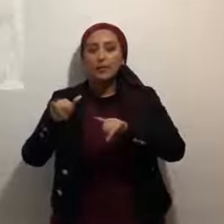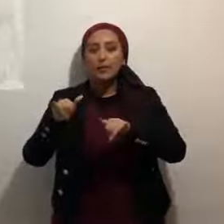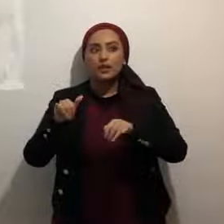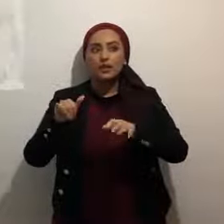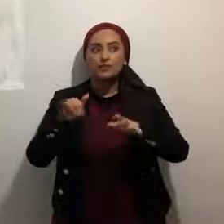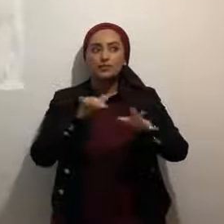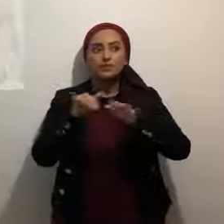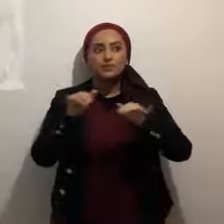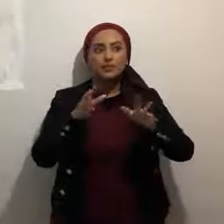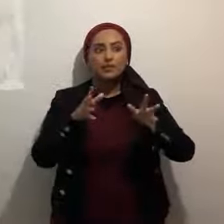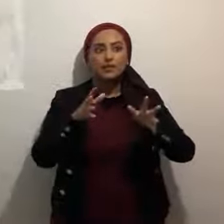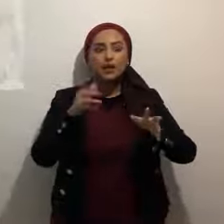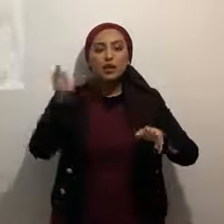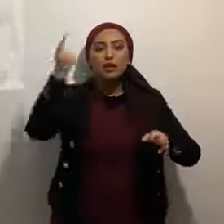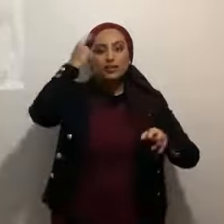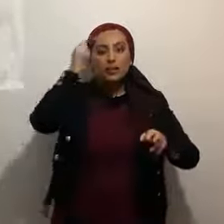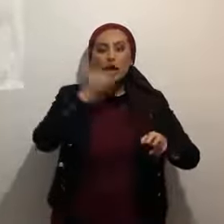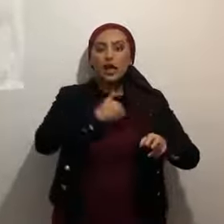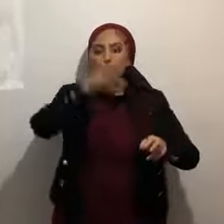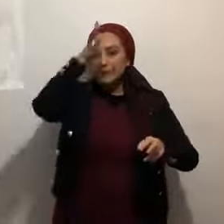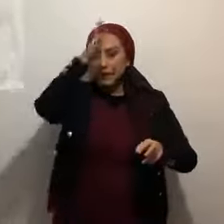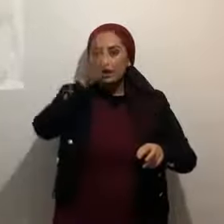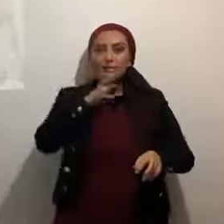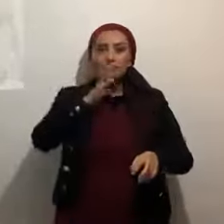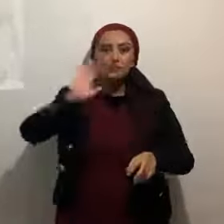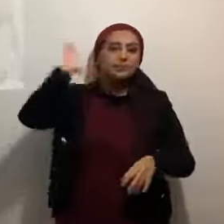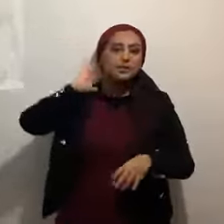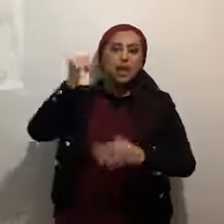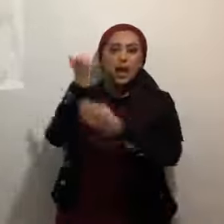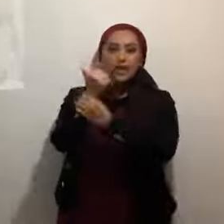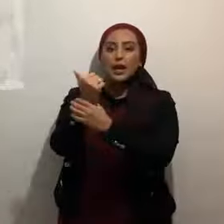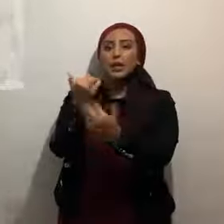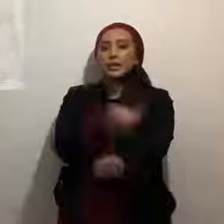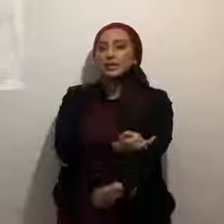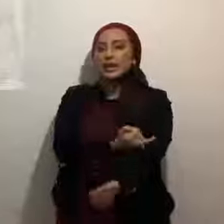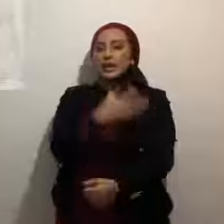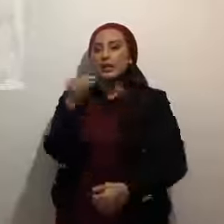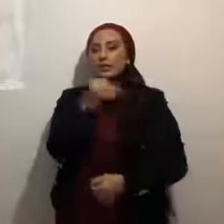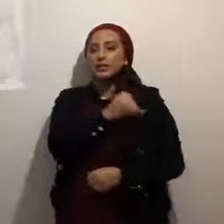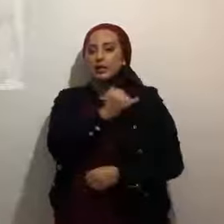hacia nuestra, la mentalidad de nuestros padres, Abraham, Isaac, Jacob,